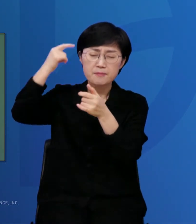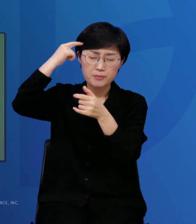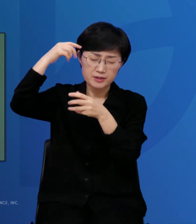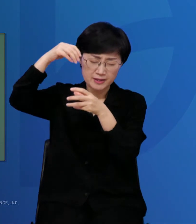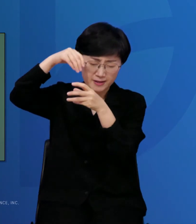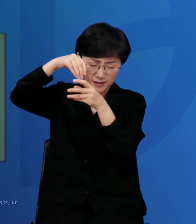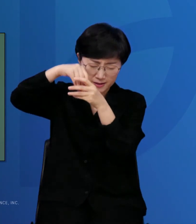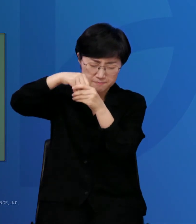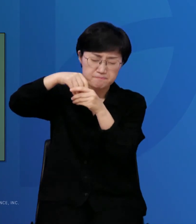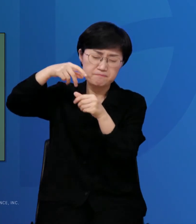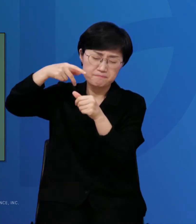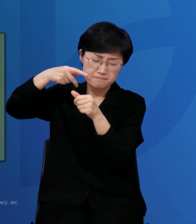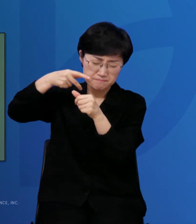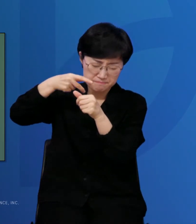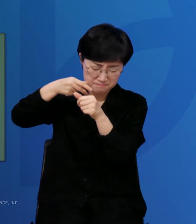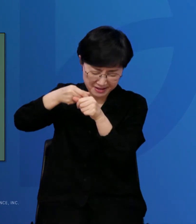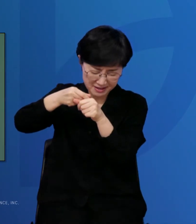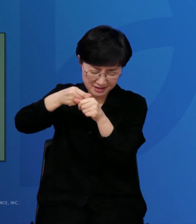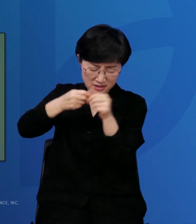체질로 변화되게 해 주옵소서.